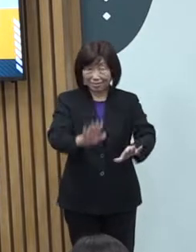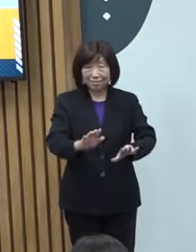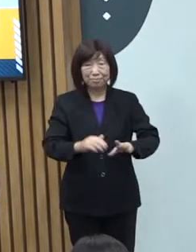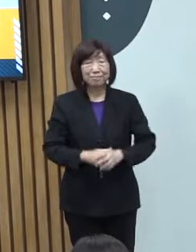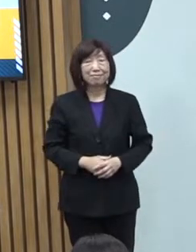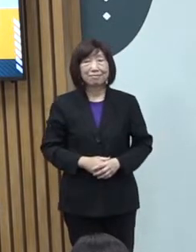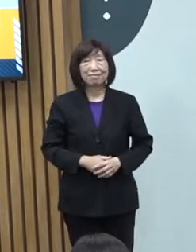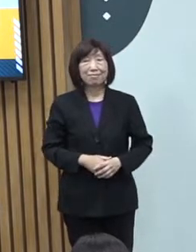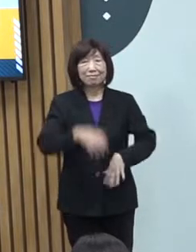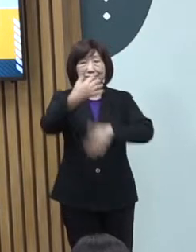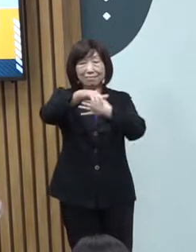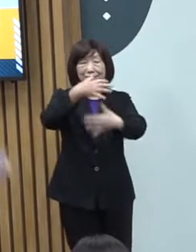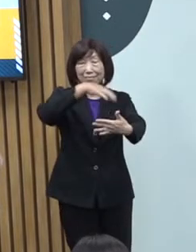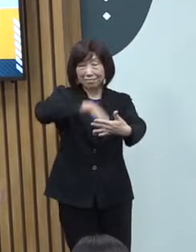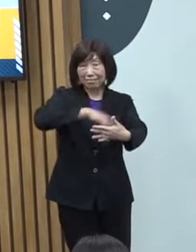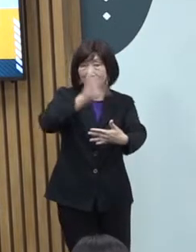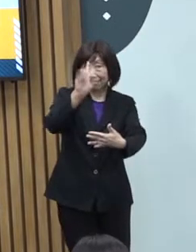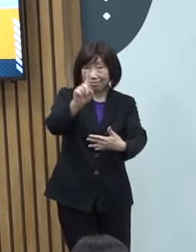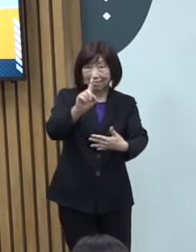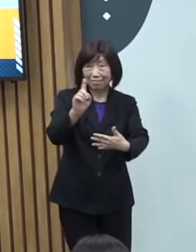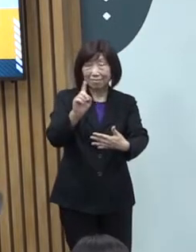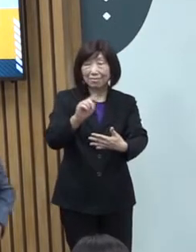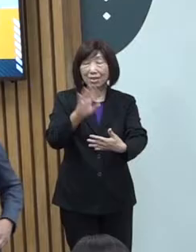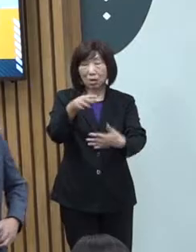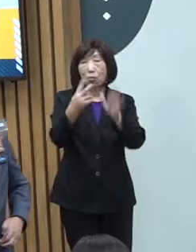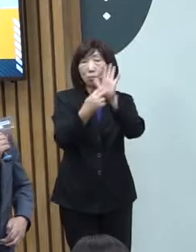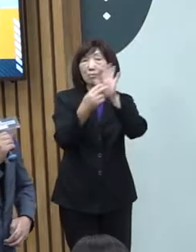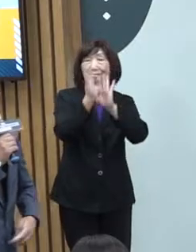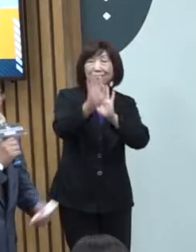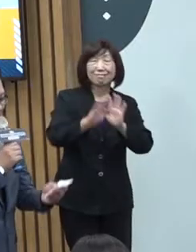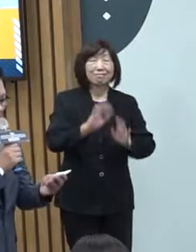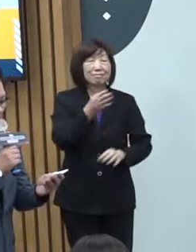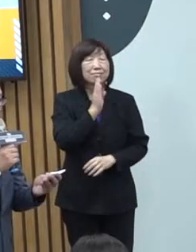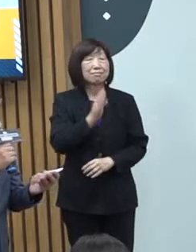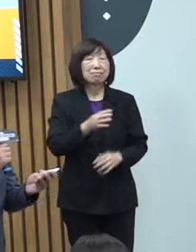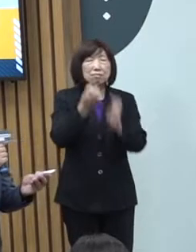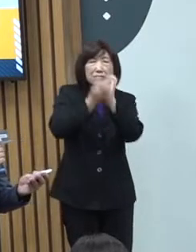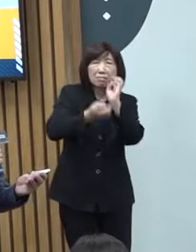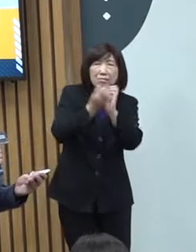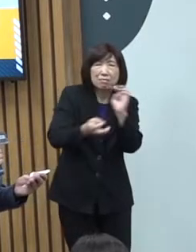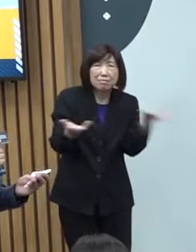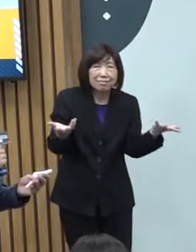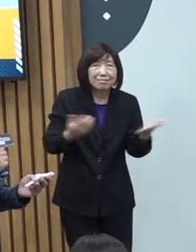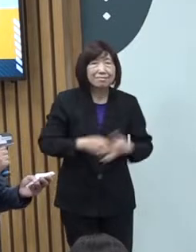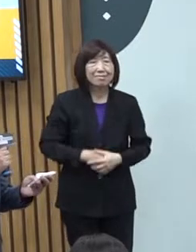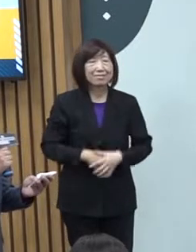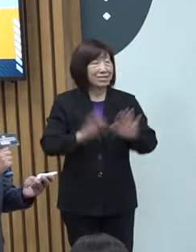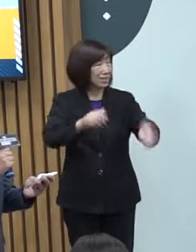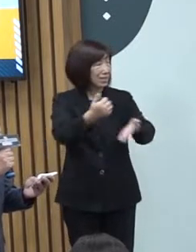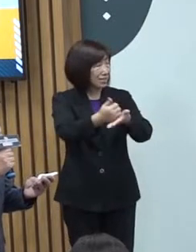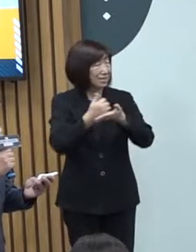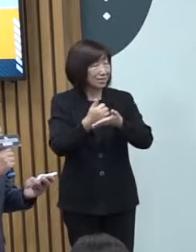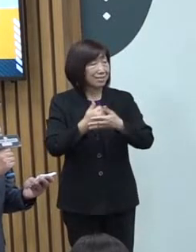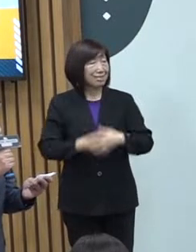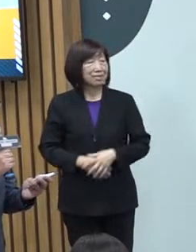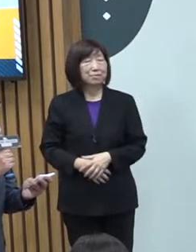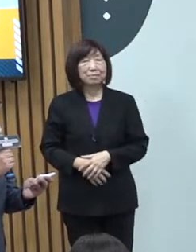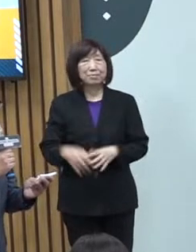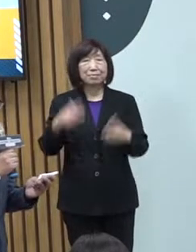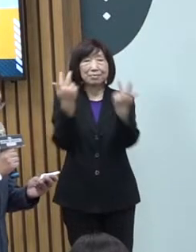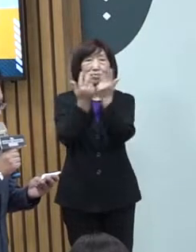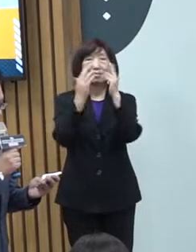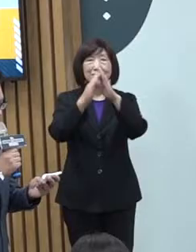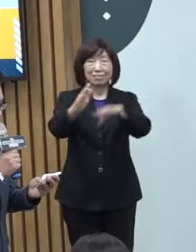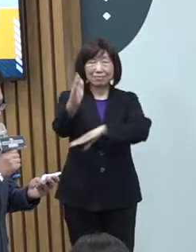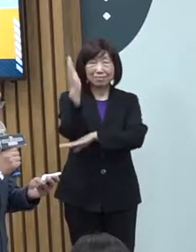呢，在影片当中其实大约的进行说明，但是呢相关的细节的部分，我们要邀请到的就是我们新北市